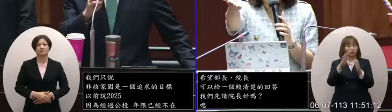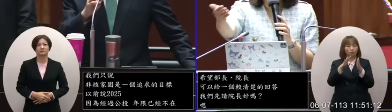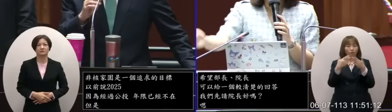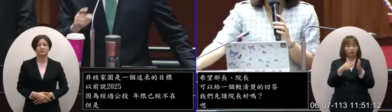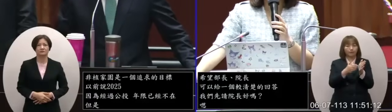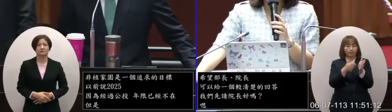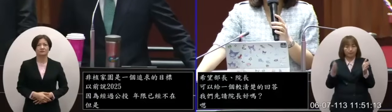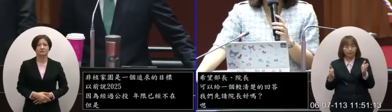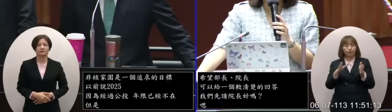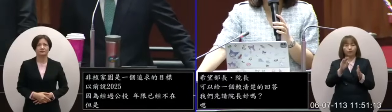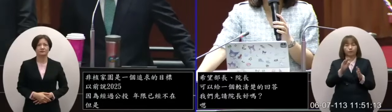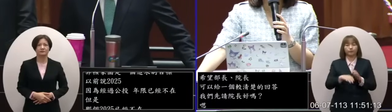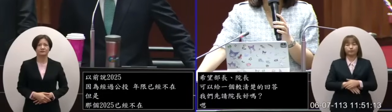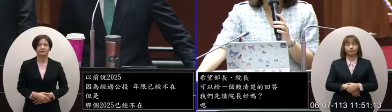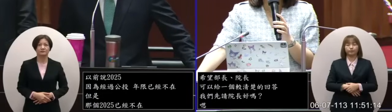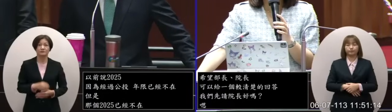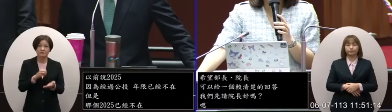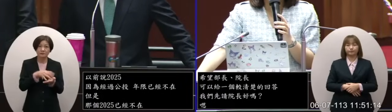役？院长，